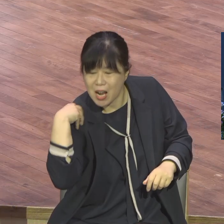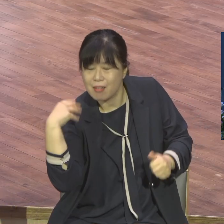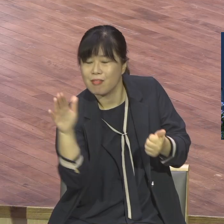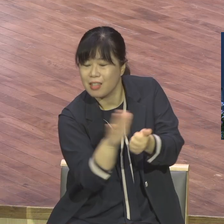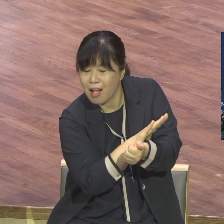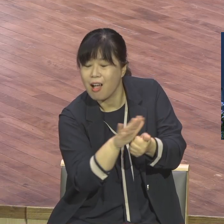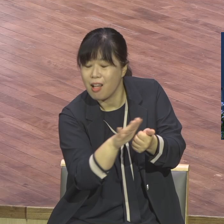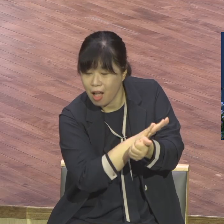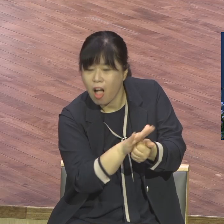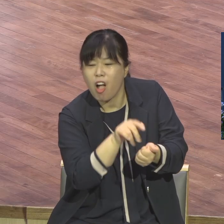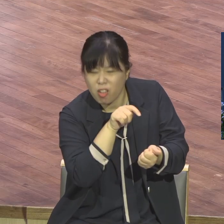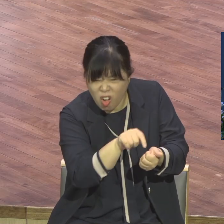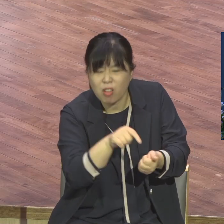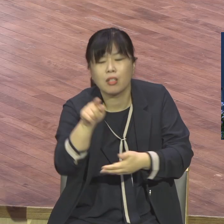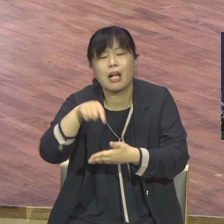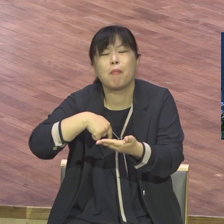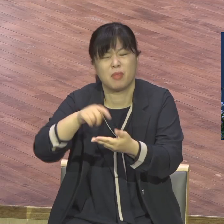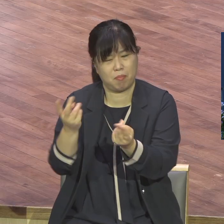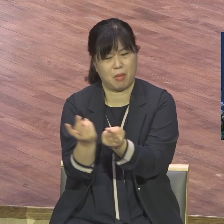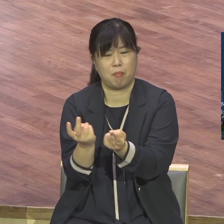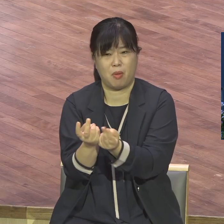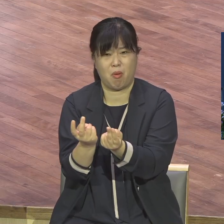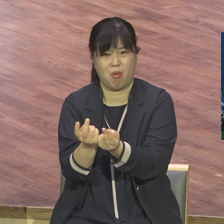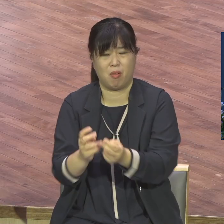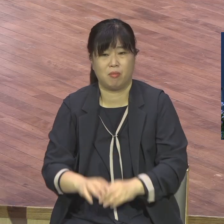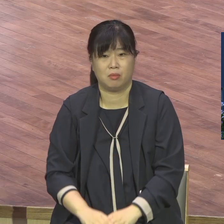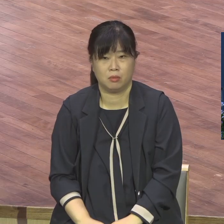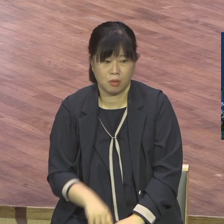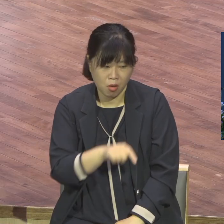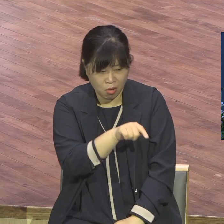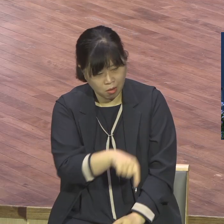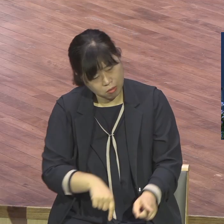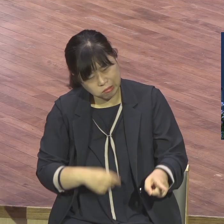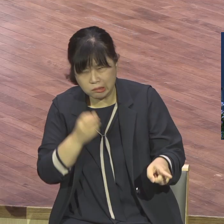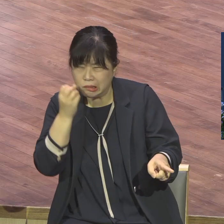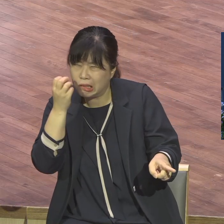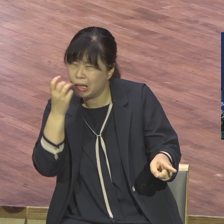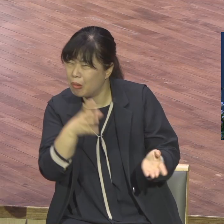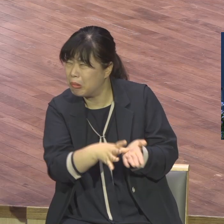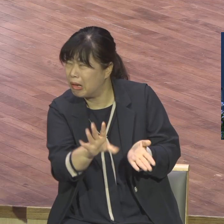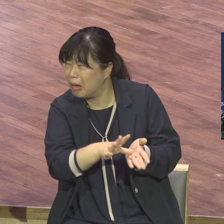했습니다. 비판하고 판단하지 말고 저 사람 왜 저래? 저 인간 왜 저래?